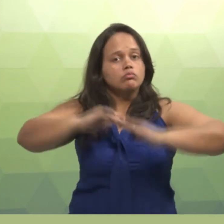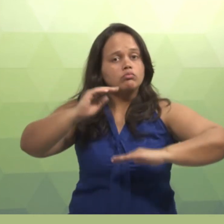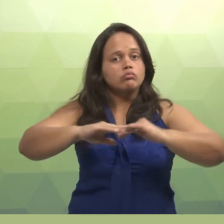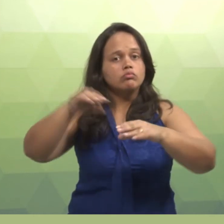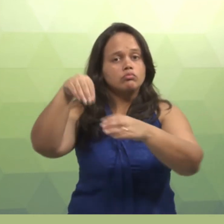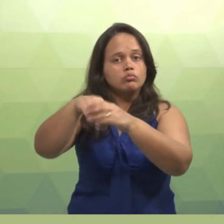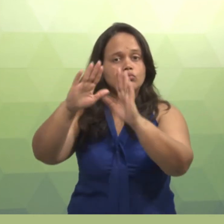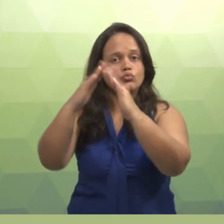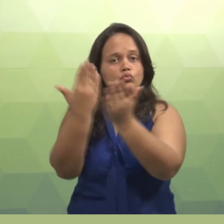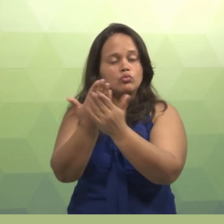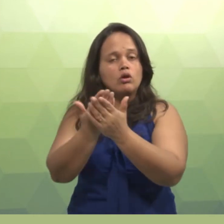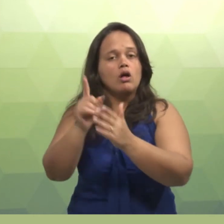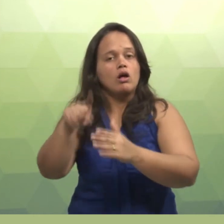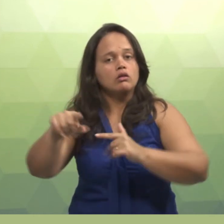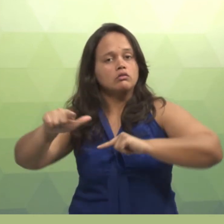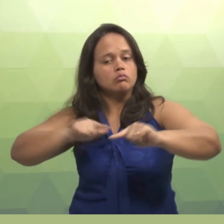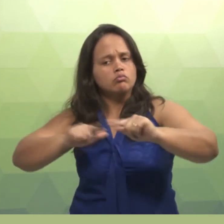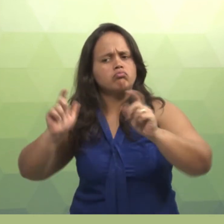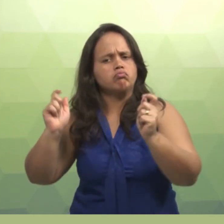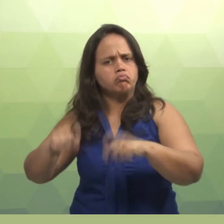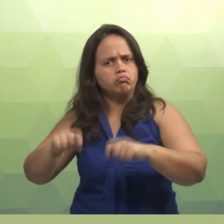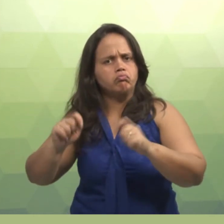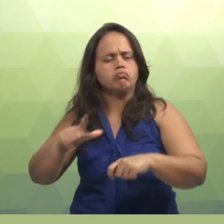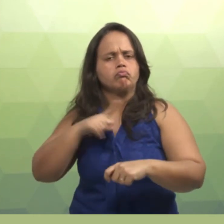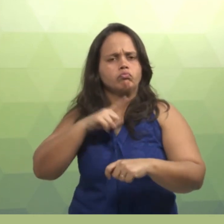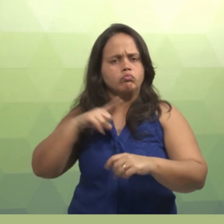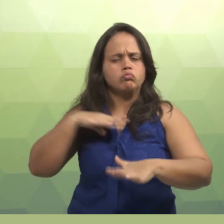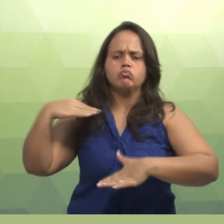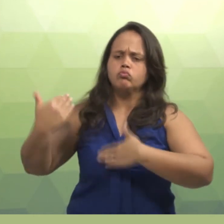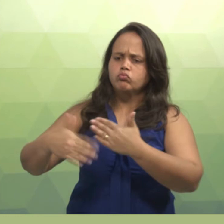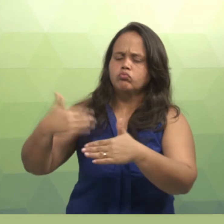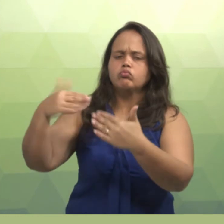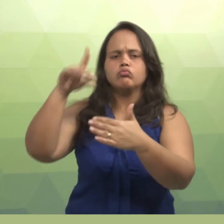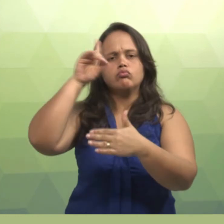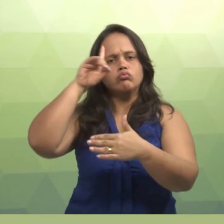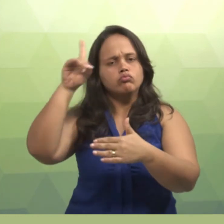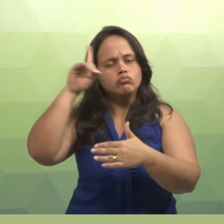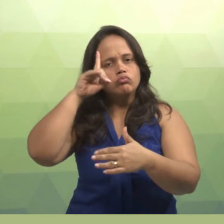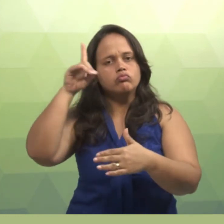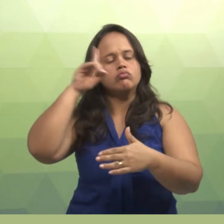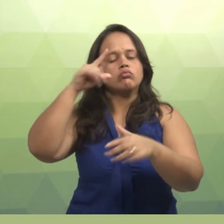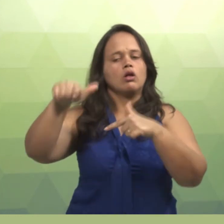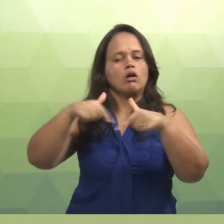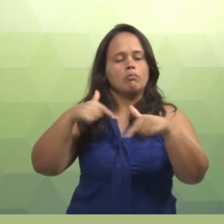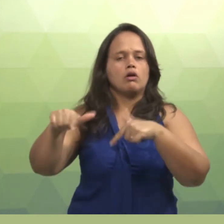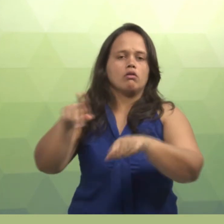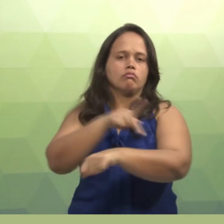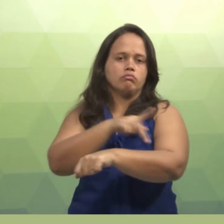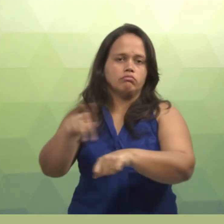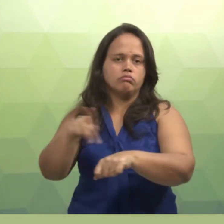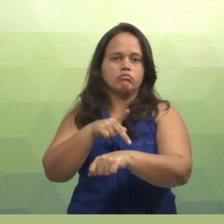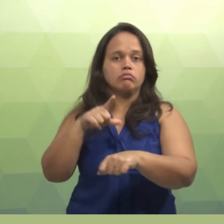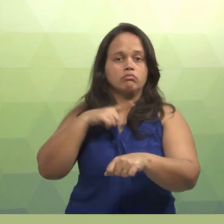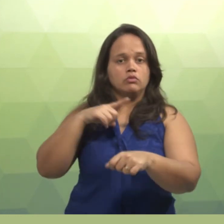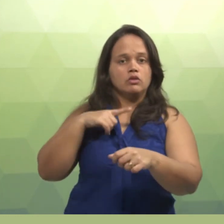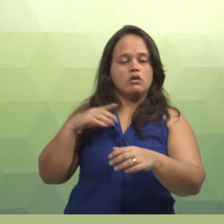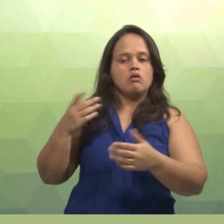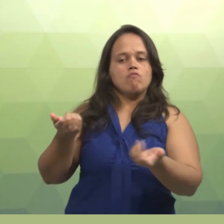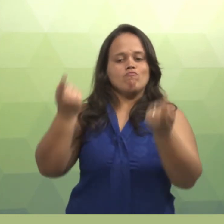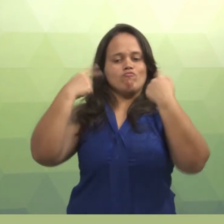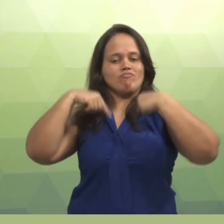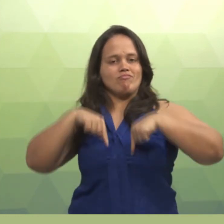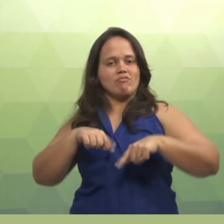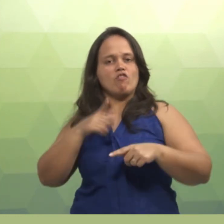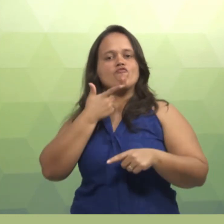trabalho competente desenvolvido no dia a dia do trabalho pedagógico. Isso implica na busca do autoaperfeiçoamento, do